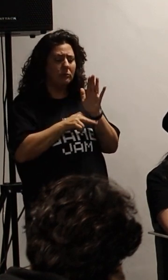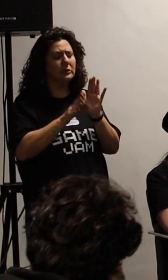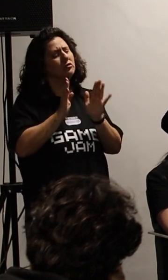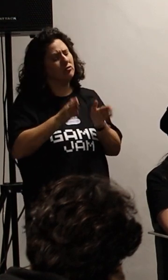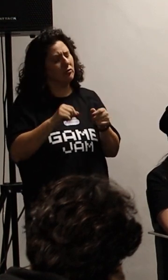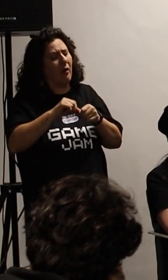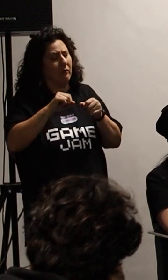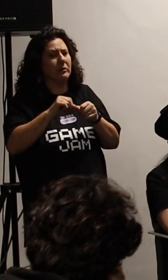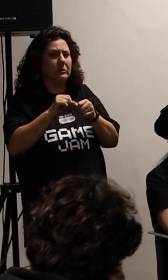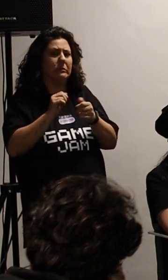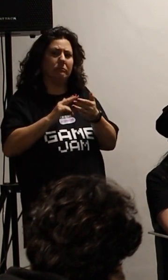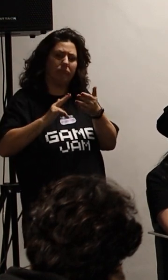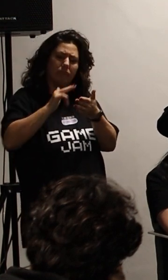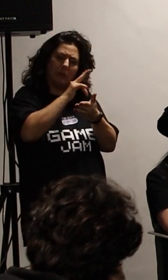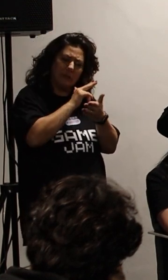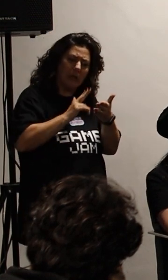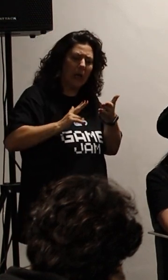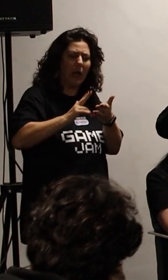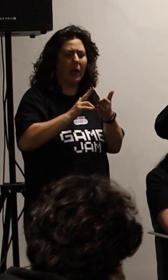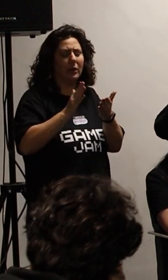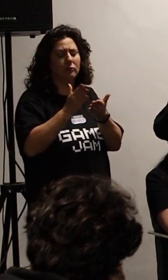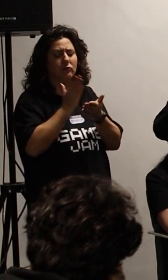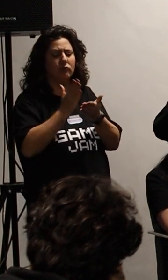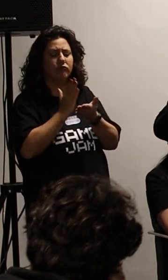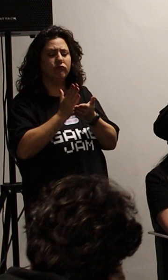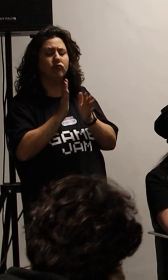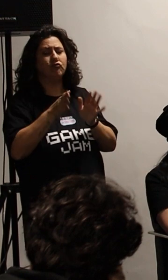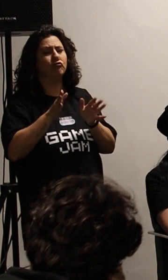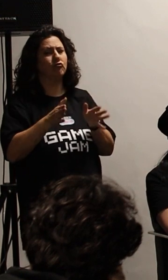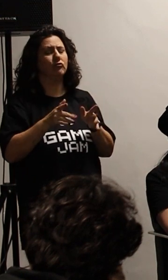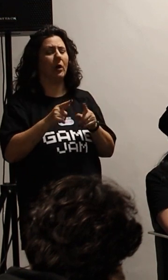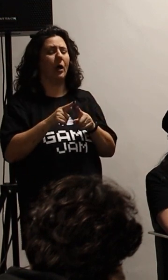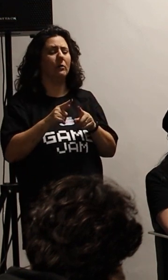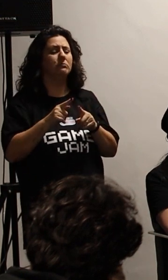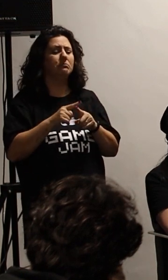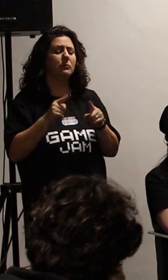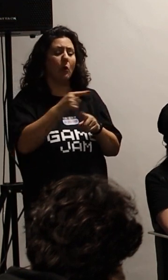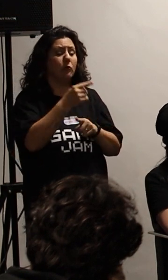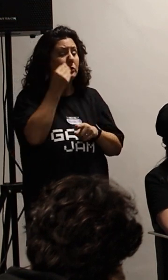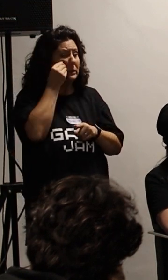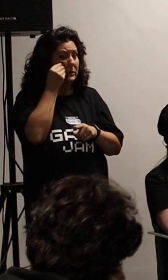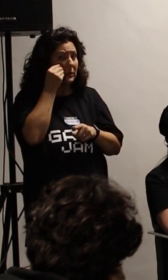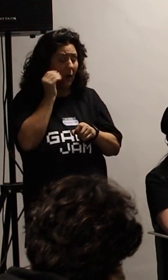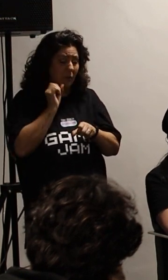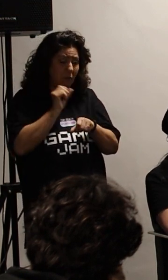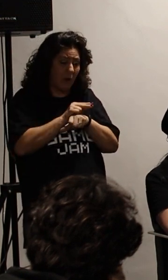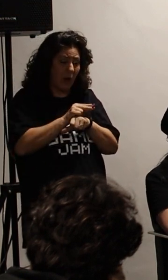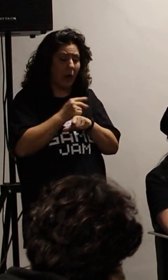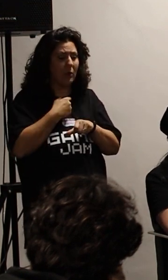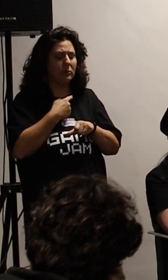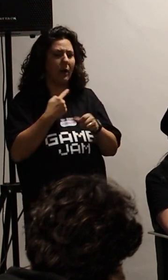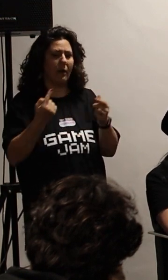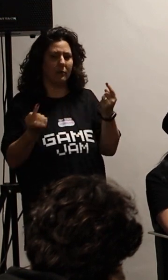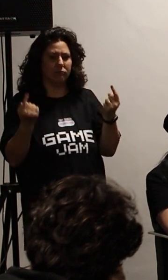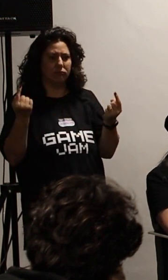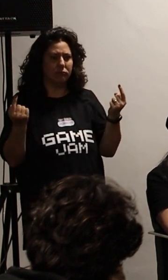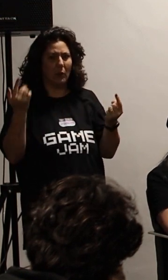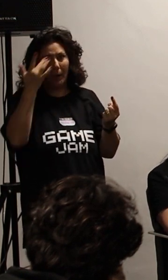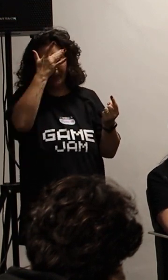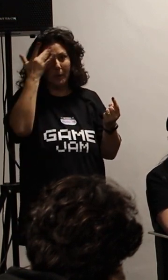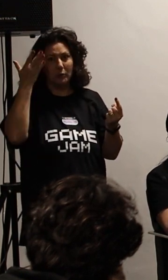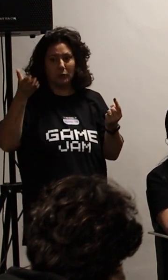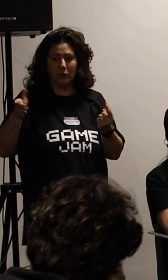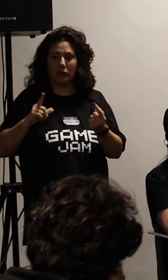quadrinhos, já tinha trabalhado com quadrinhos, outras coisas. E eu fui tentar a vaga. E eu estava concorrendo com pessoas que